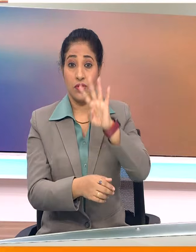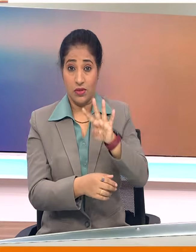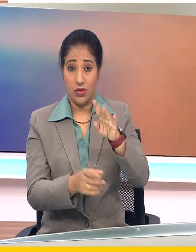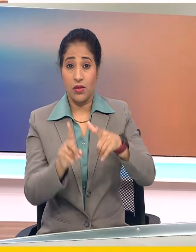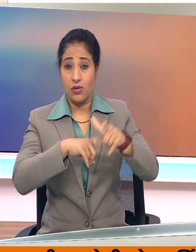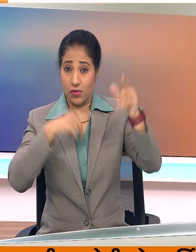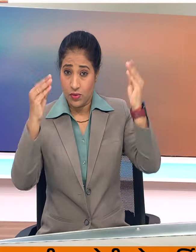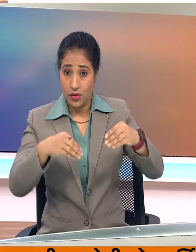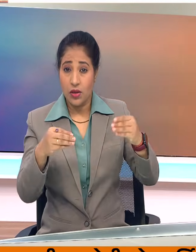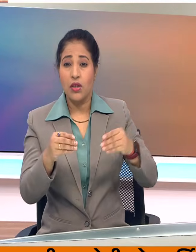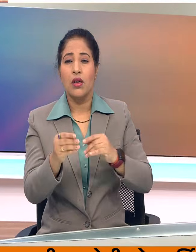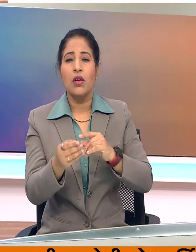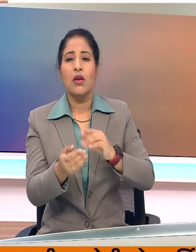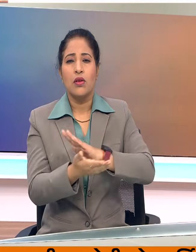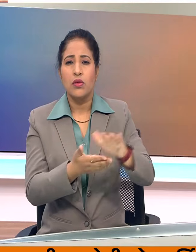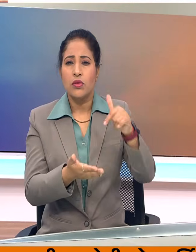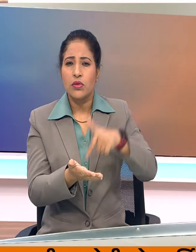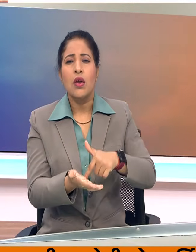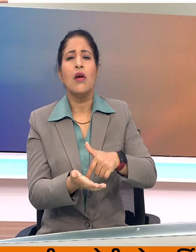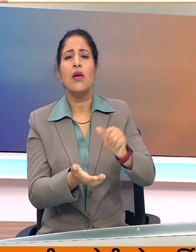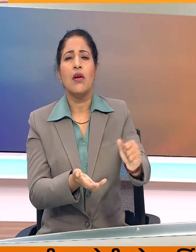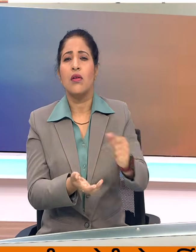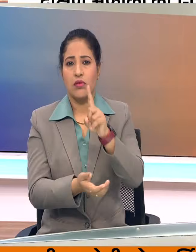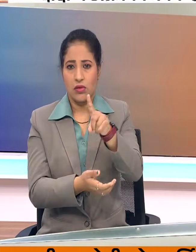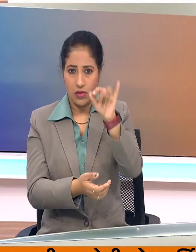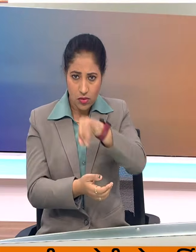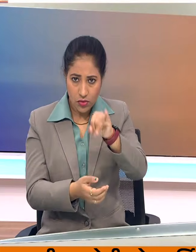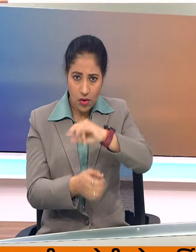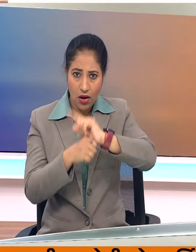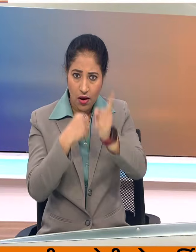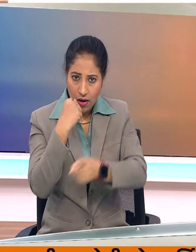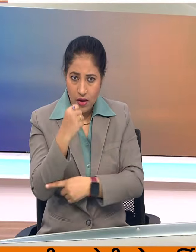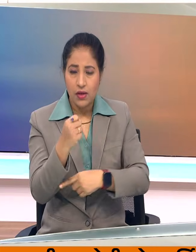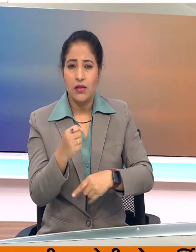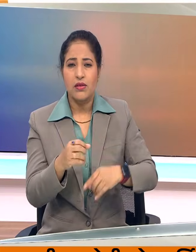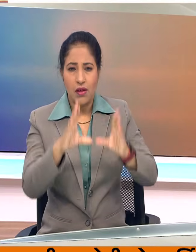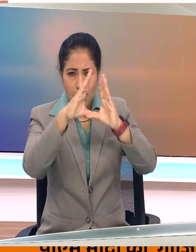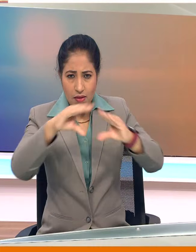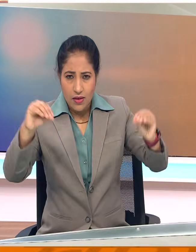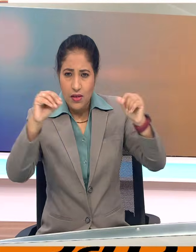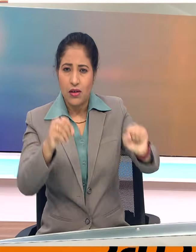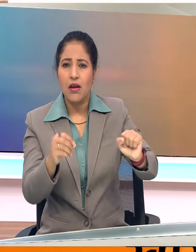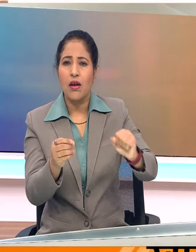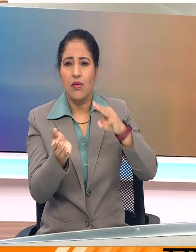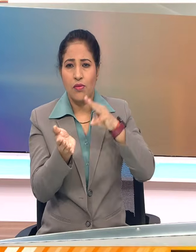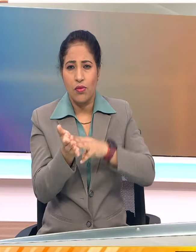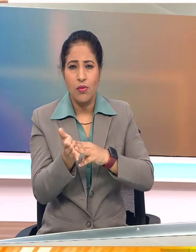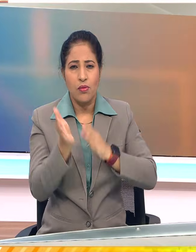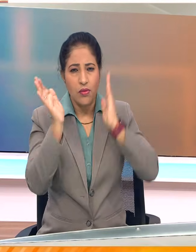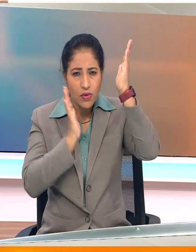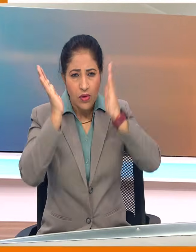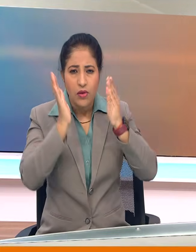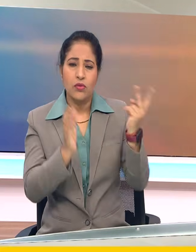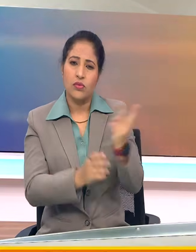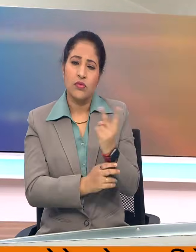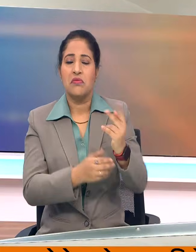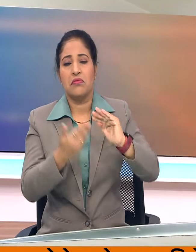को ह्यूस्टन में अंतिम 16 के मुकाबले में नीदरलैंड या मोरक्को से होगा।